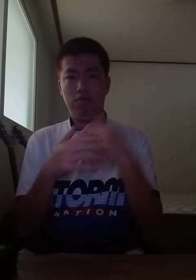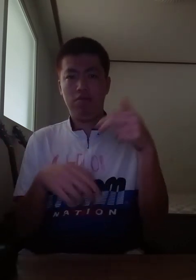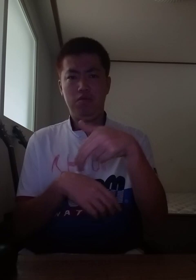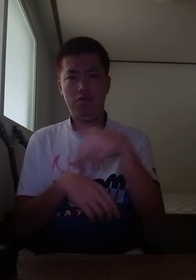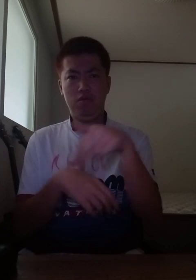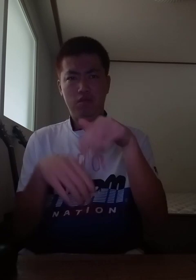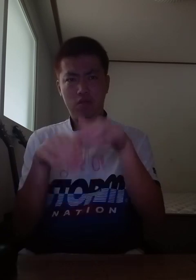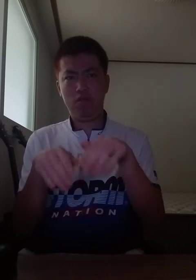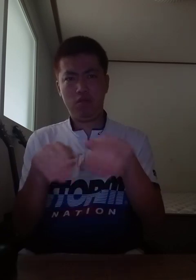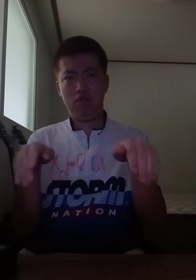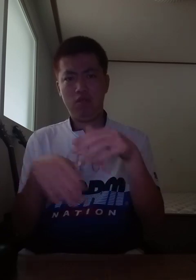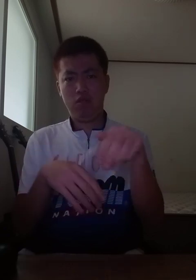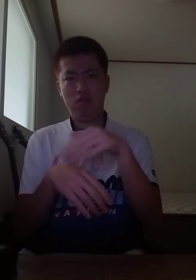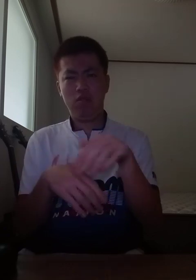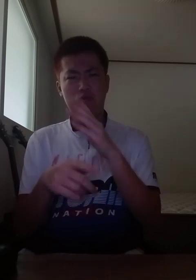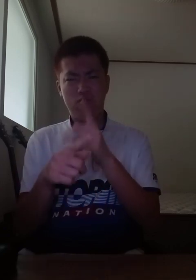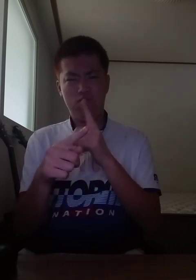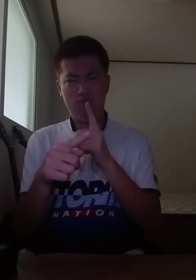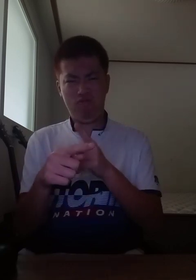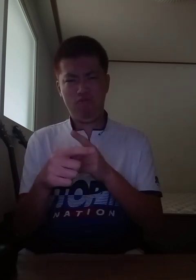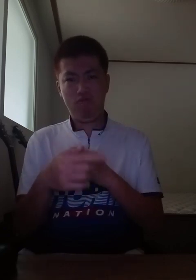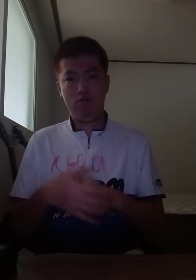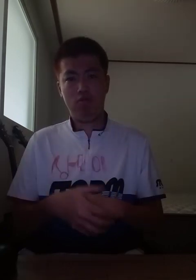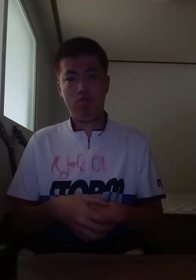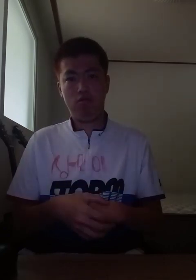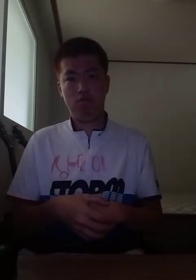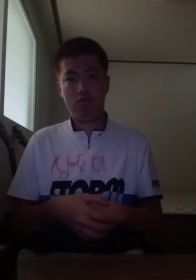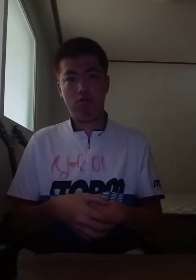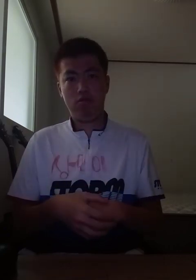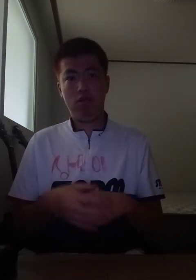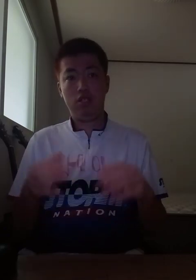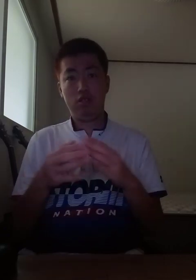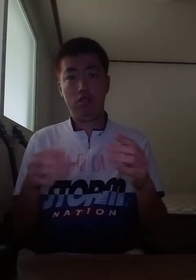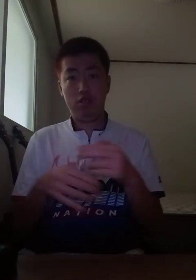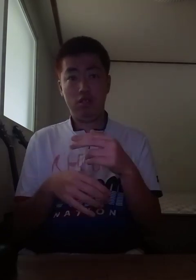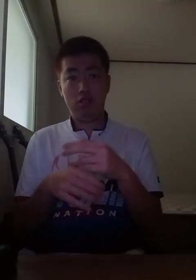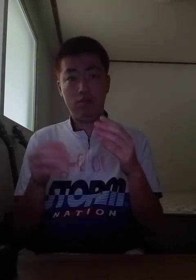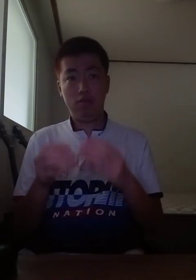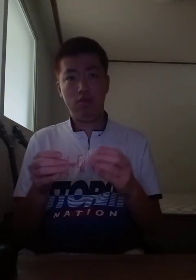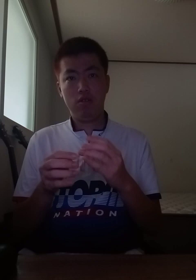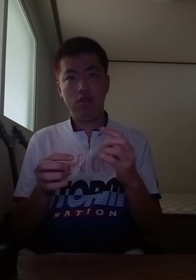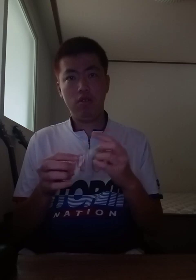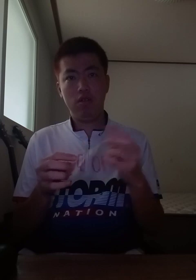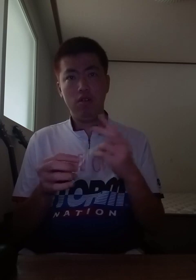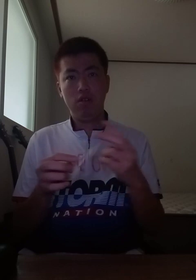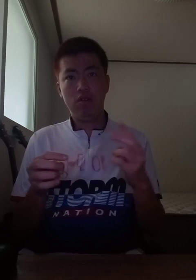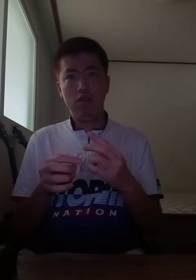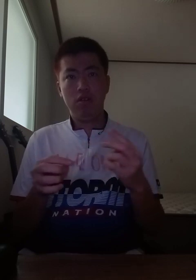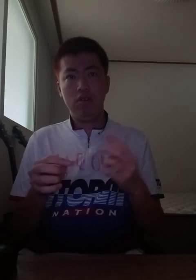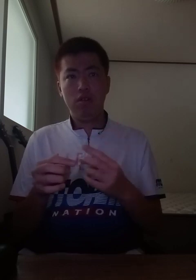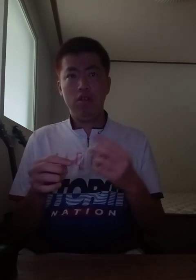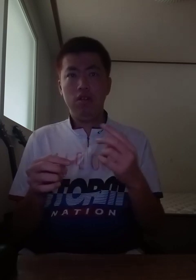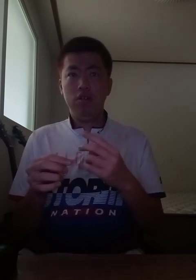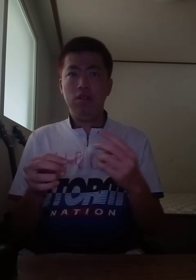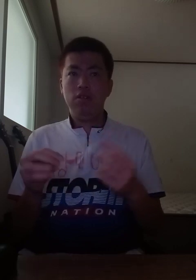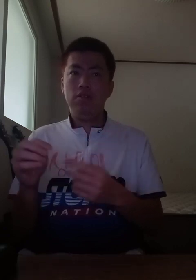안으로 들어가서 달릴 틈이 없는 겁니다. 정류장에 도착해야 할 버스는 2차로에 멈추고 승객들은 차도를